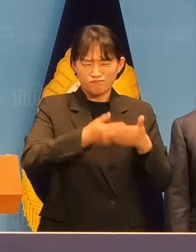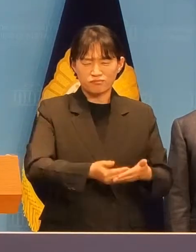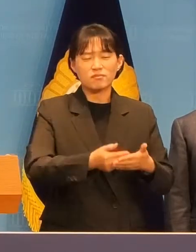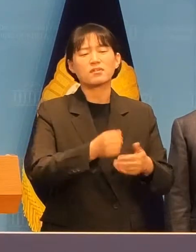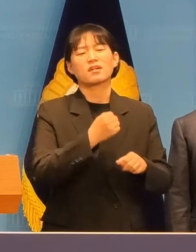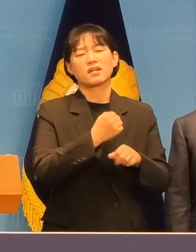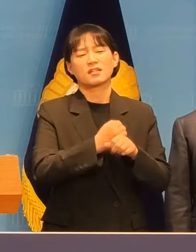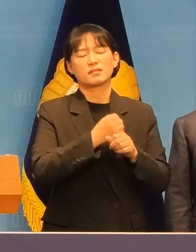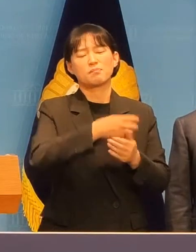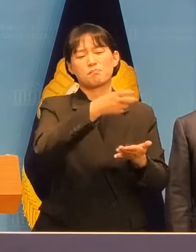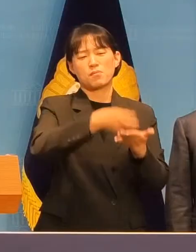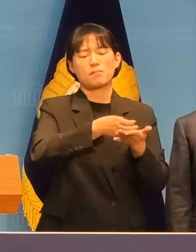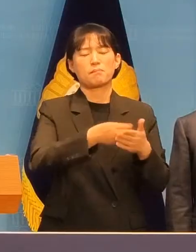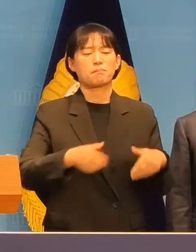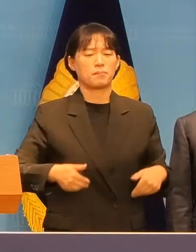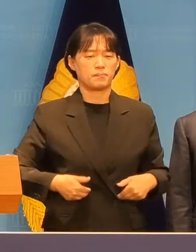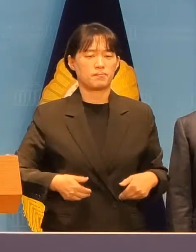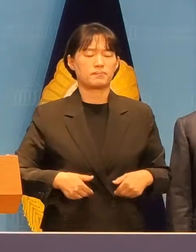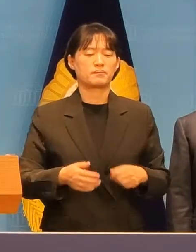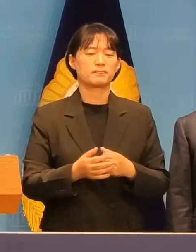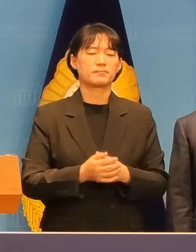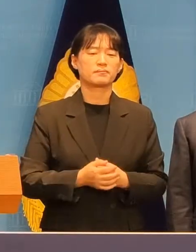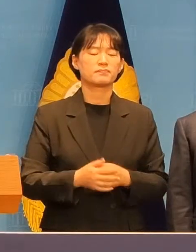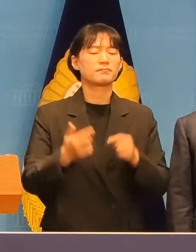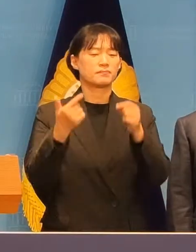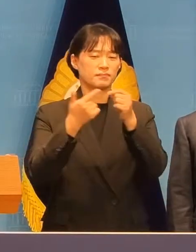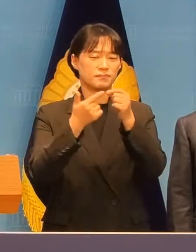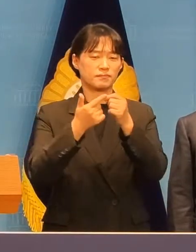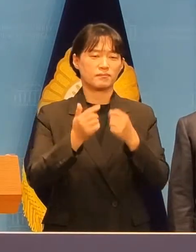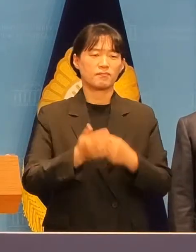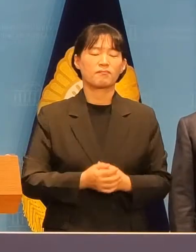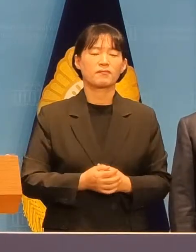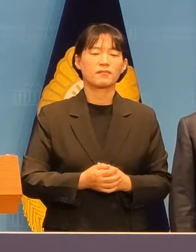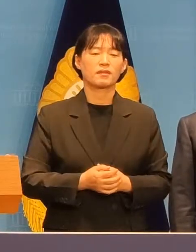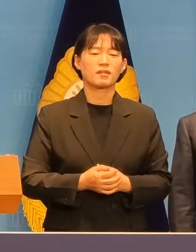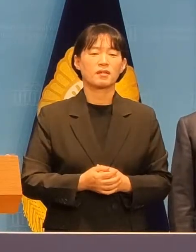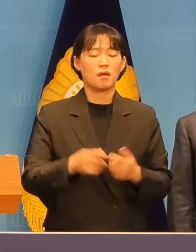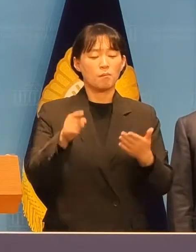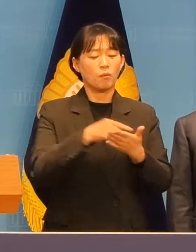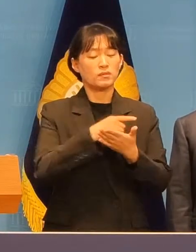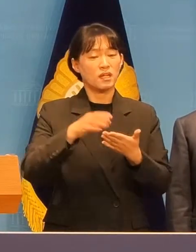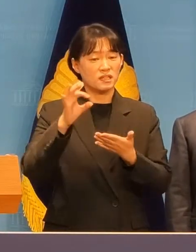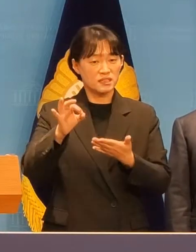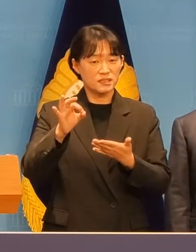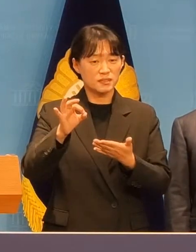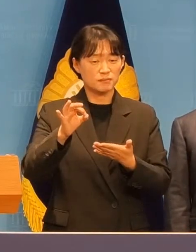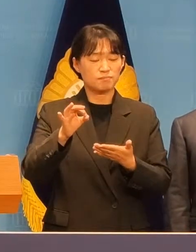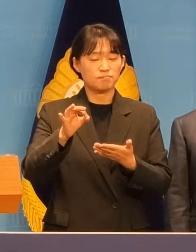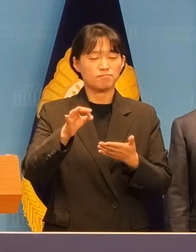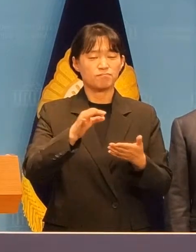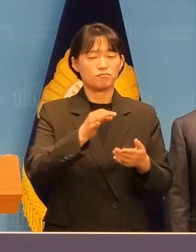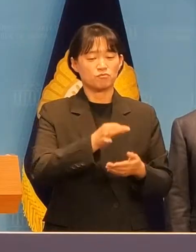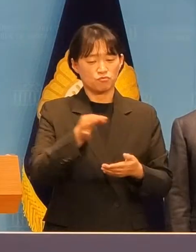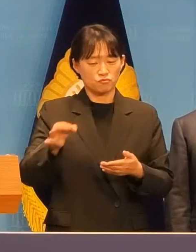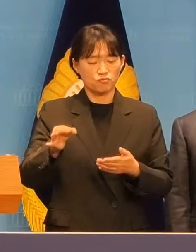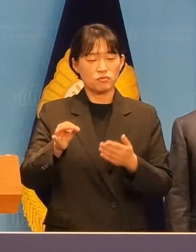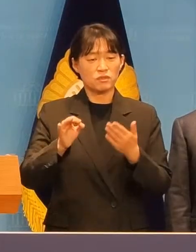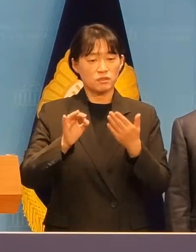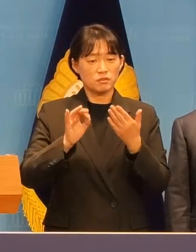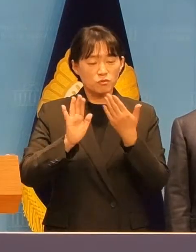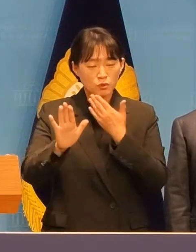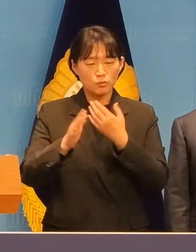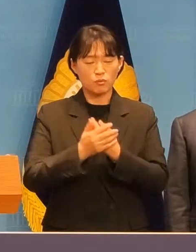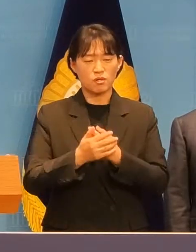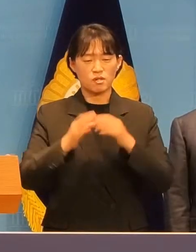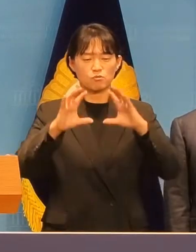가중처벌 규정을 마련해야 합니다. 여섯째, 배보상금 집행 이후에도 국가가 관리